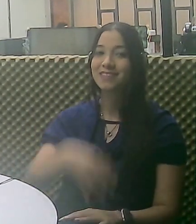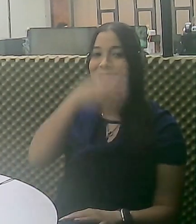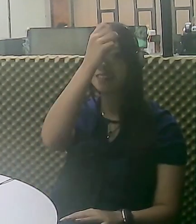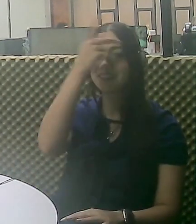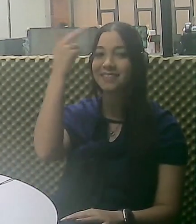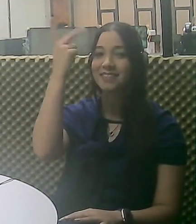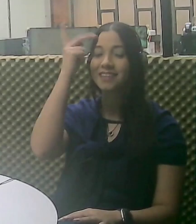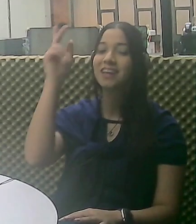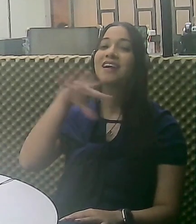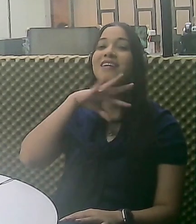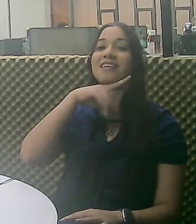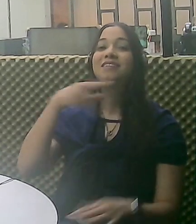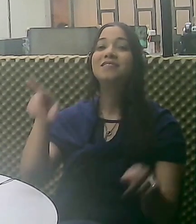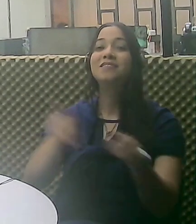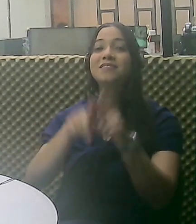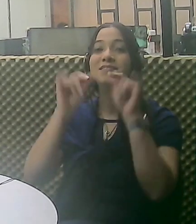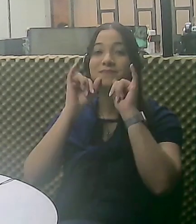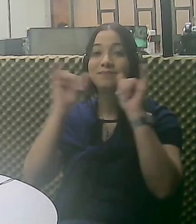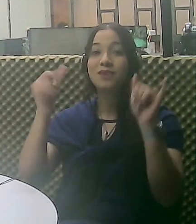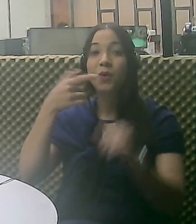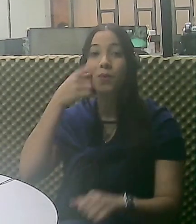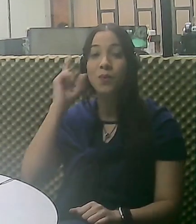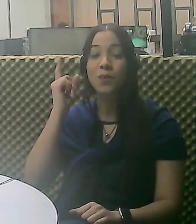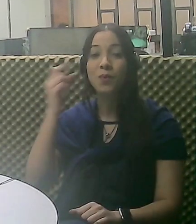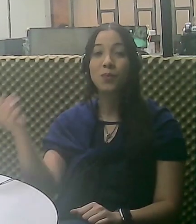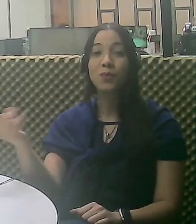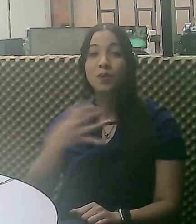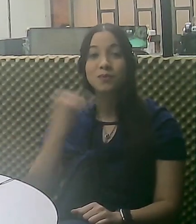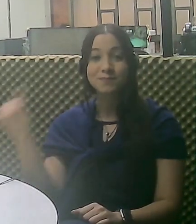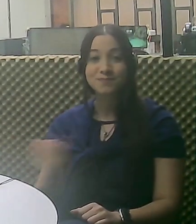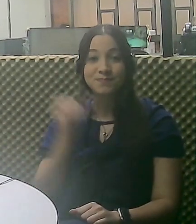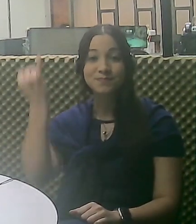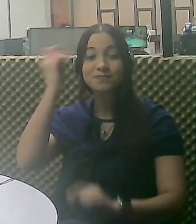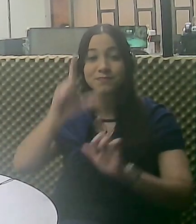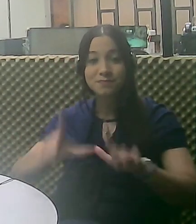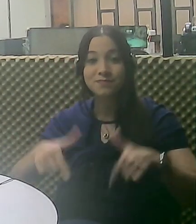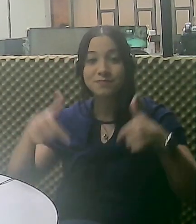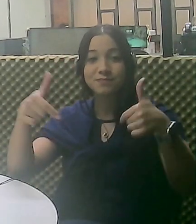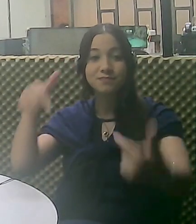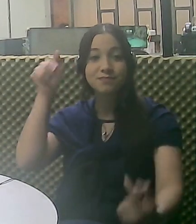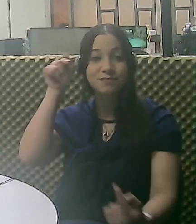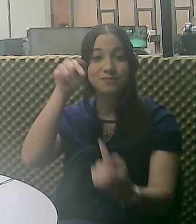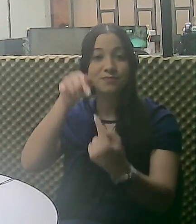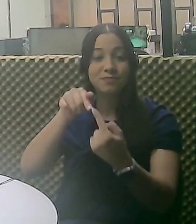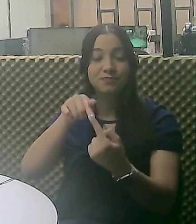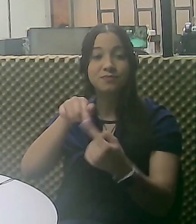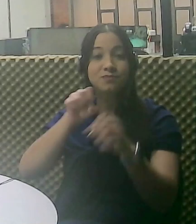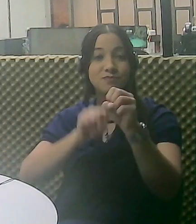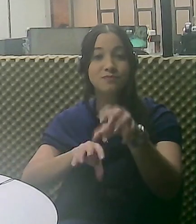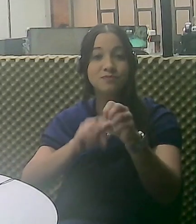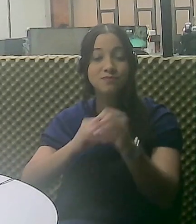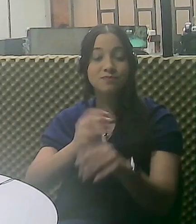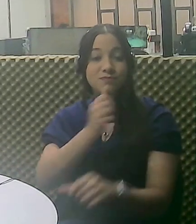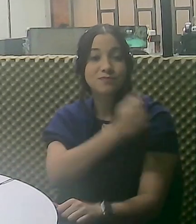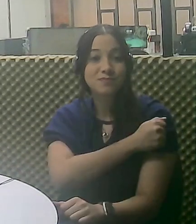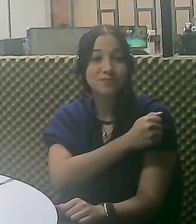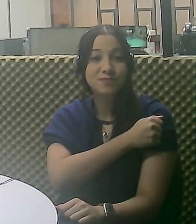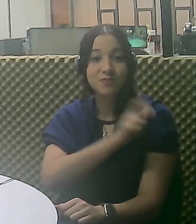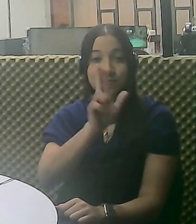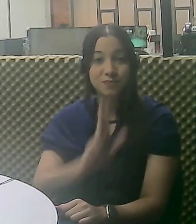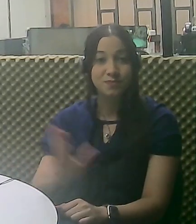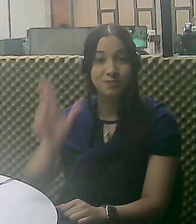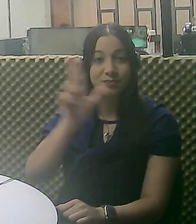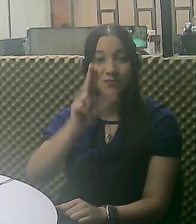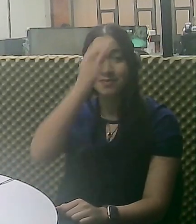prefeito Adelmo Leão também anunciou ontem mais uma importante iniciativa em prol da formação dos estudantes de Uberlândia.